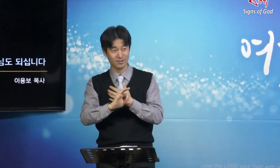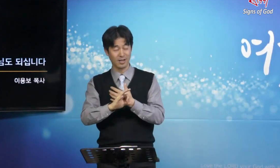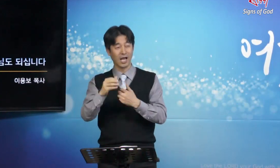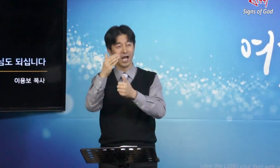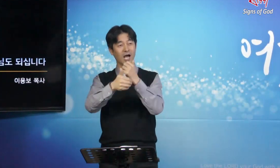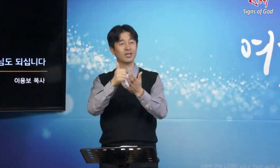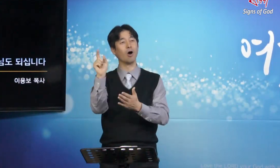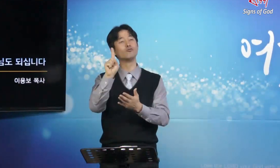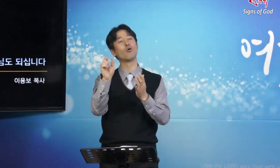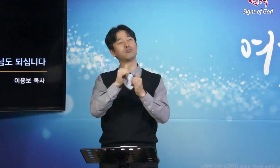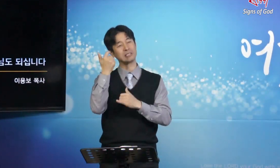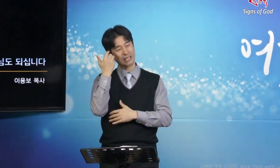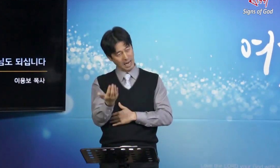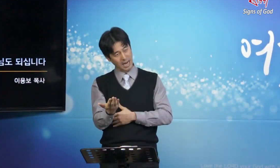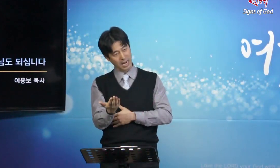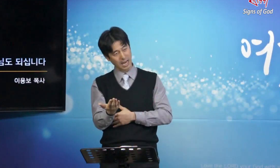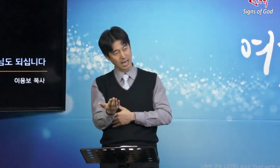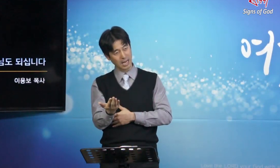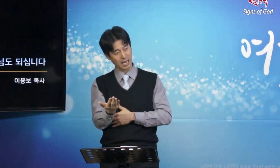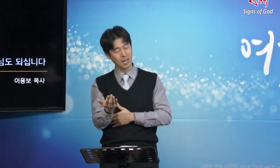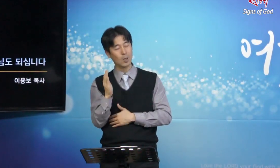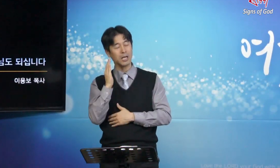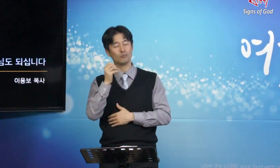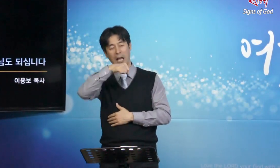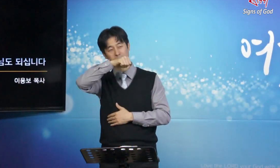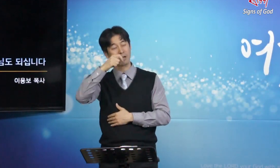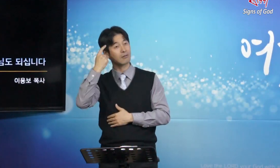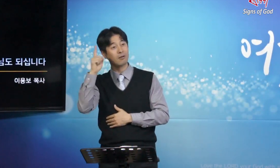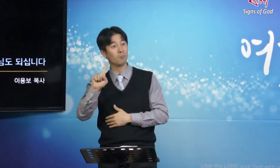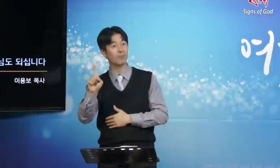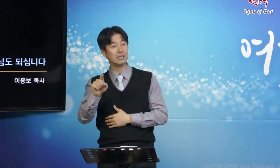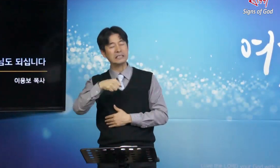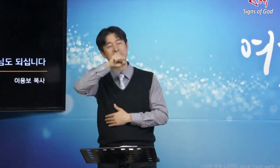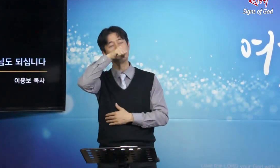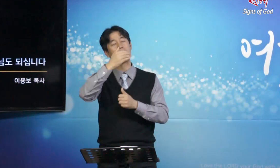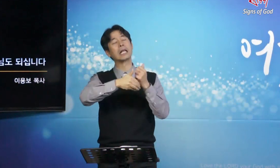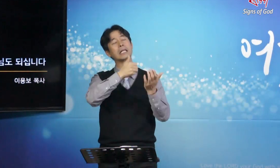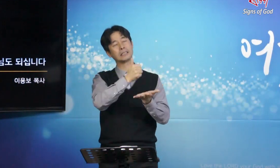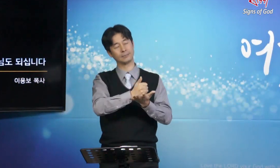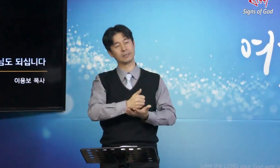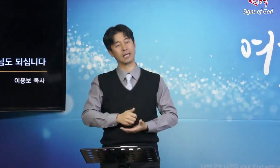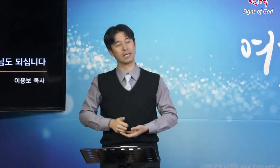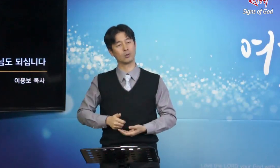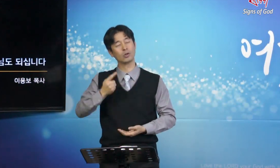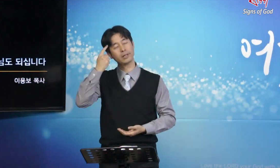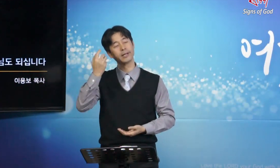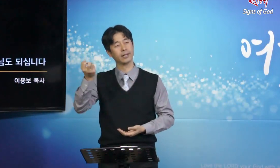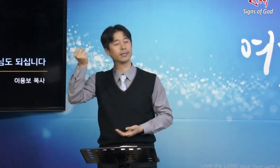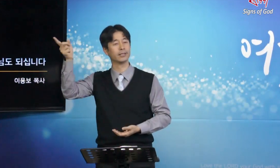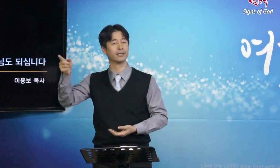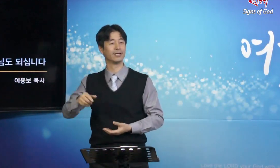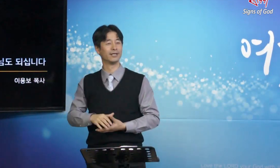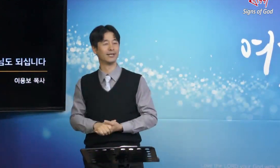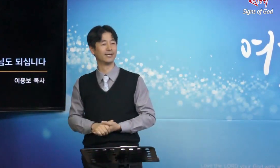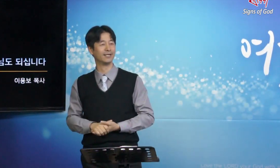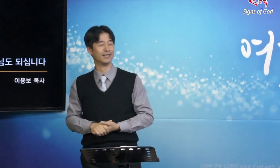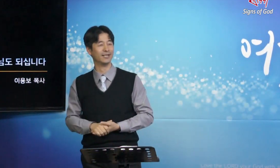아프리카에 가면 하나님은 어떤 분이냐라고 물어보면 아프리카인들은 흑인들의 하나님이다라고 생각하고